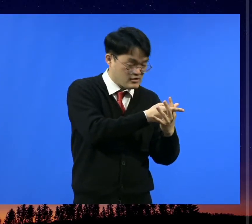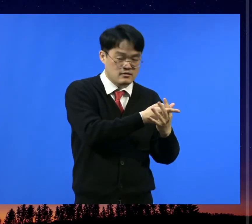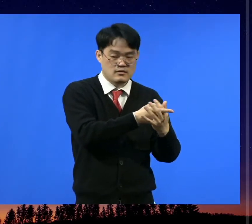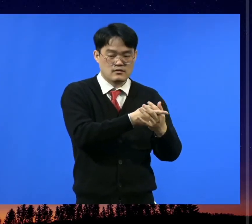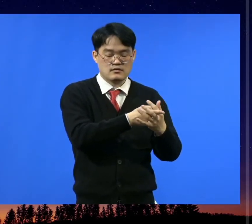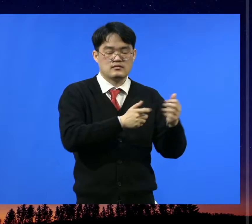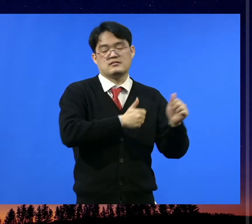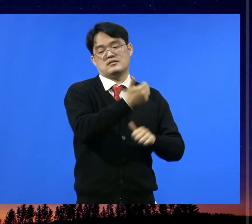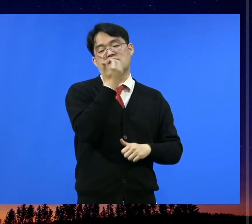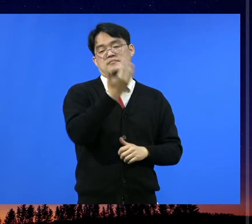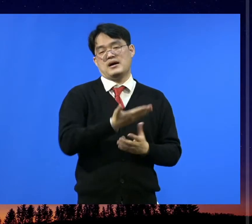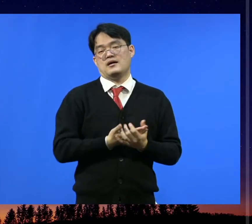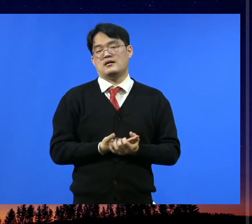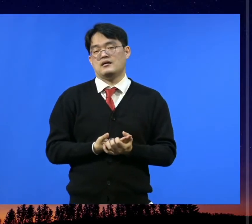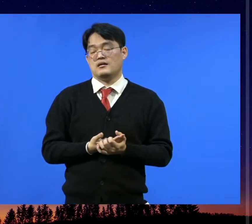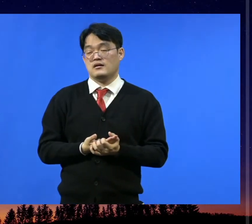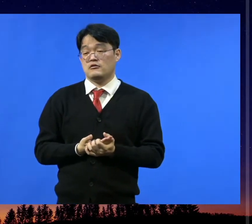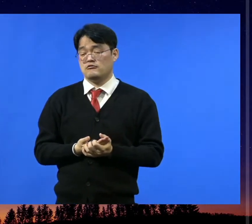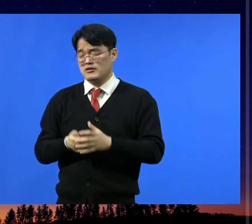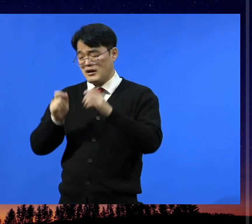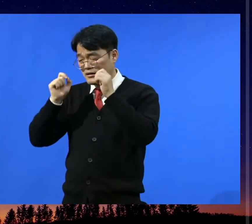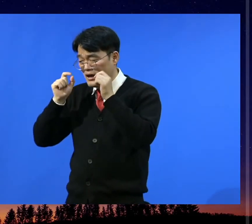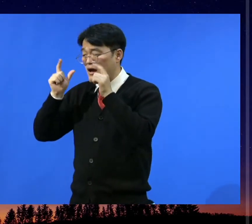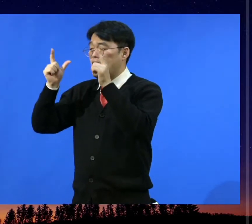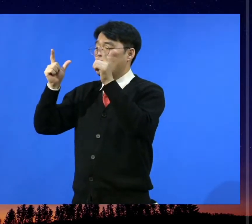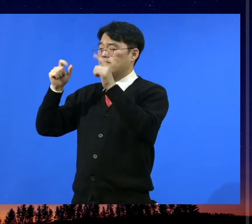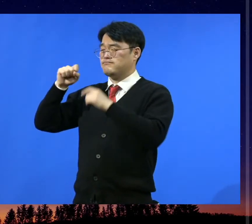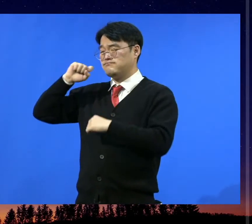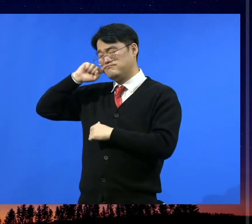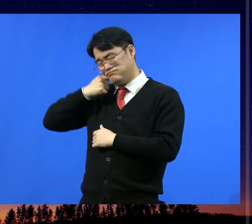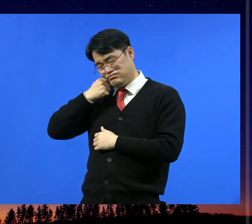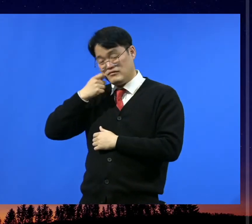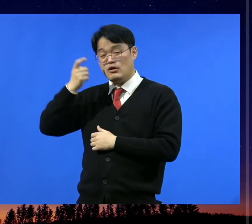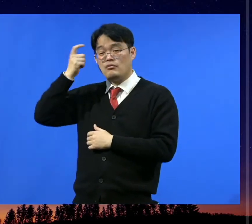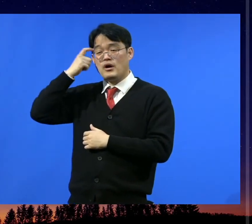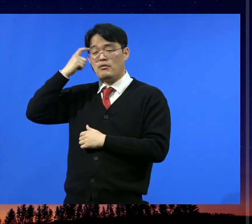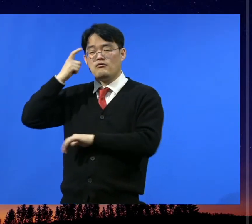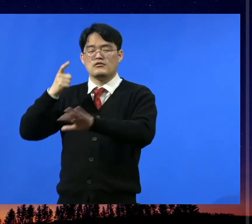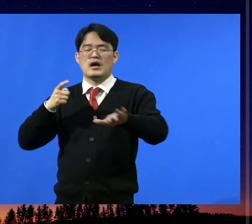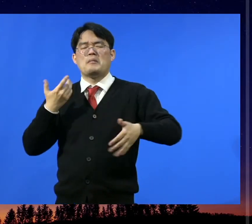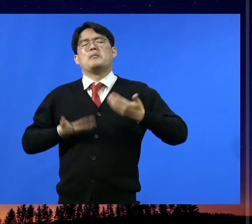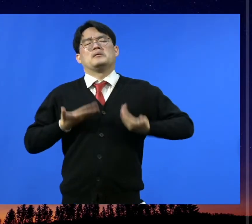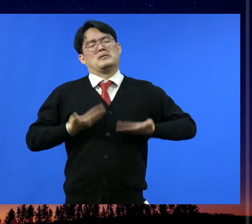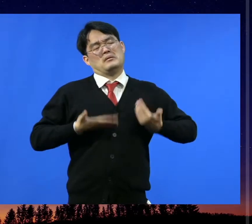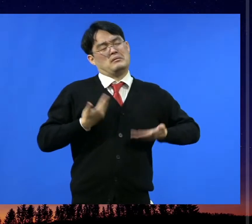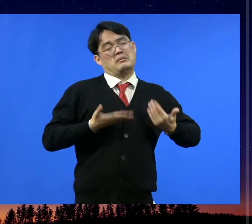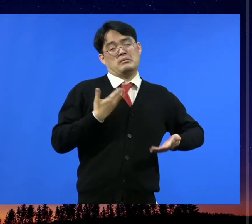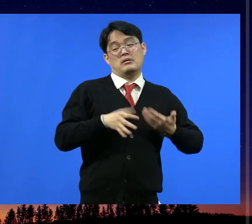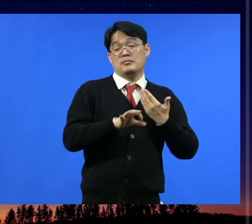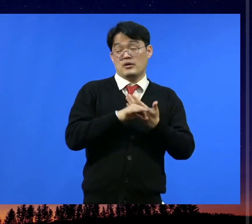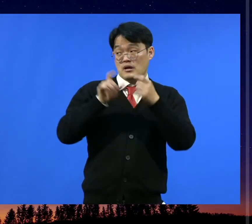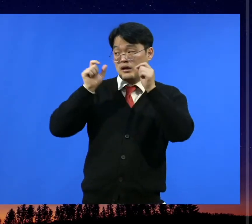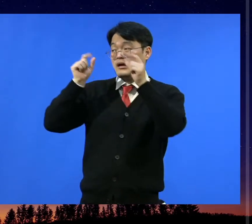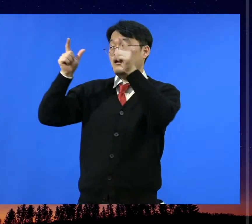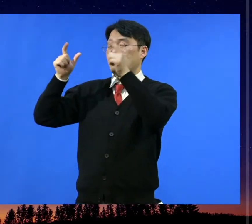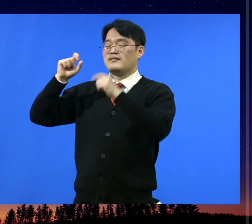참 힘든데 그 중에 하나가, 이유 중에 하나가 뭔지 하면요, 분주한 게 문제예요. 여러분, 오늘날이 너무 분주한 거예요. 사람들이